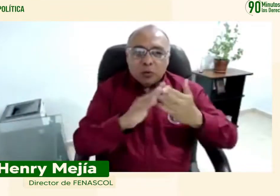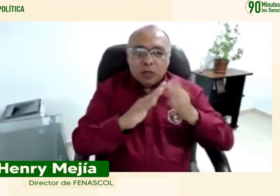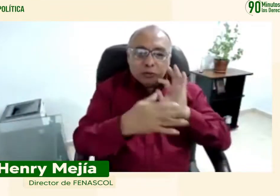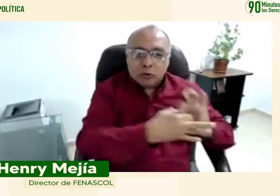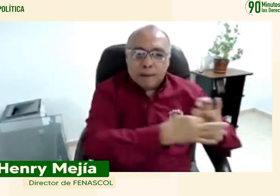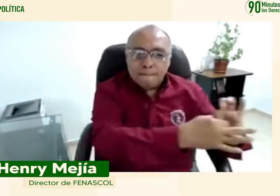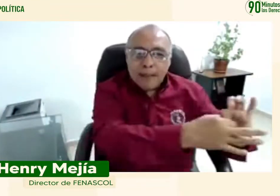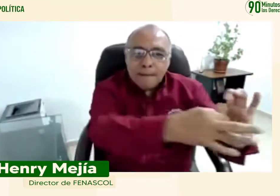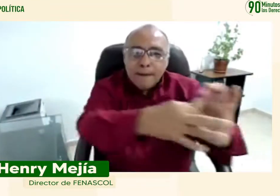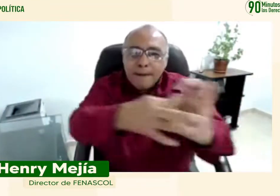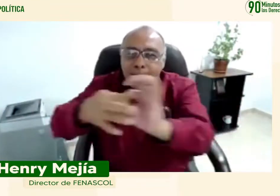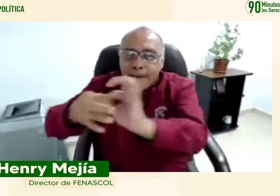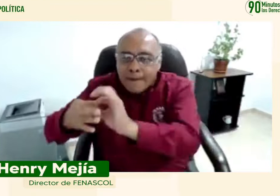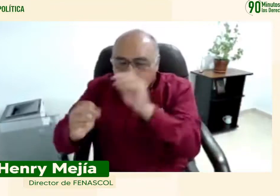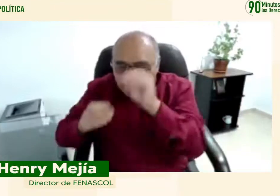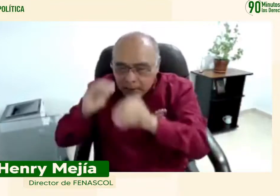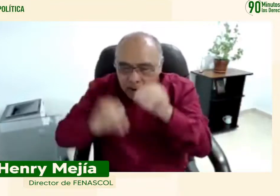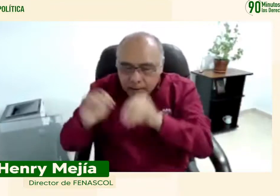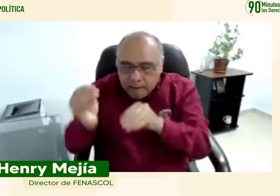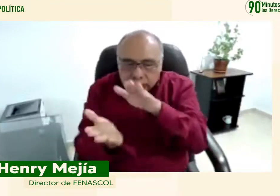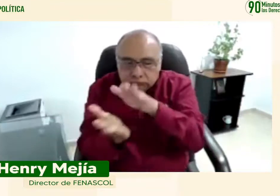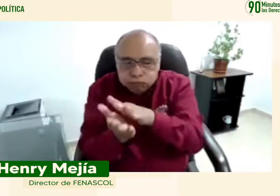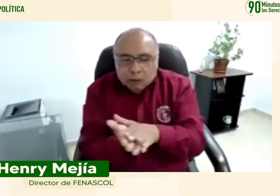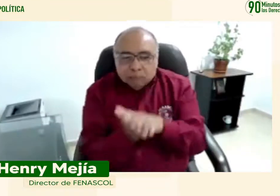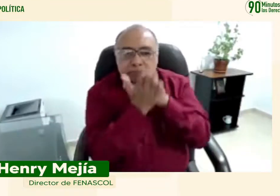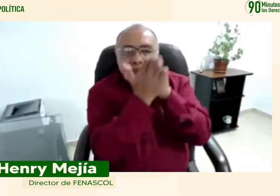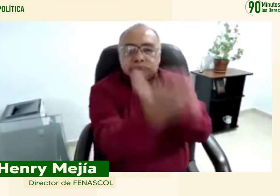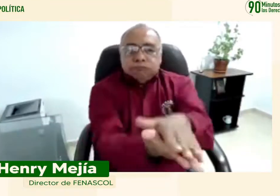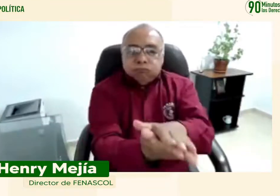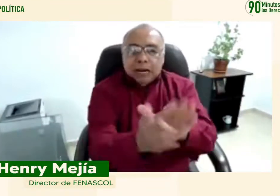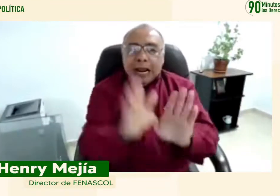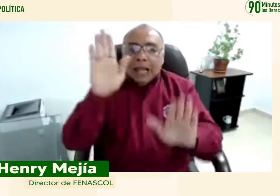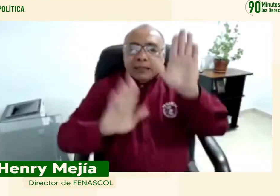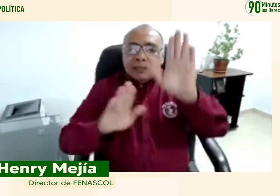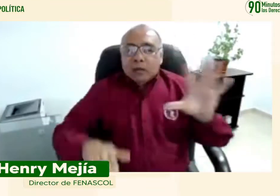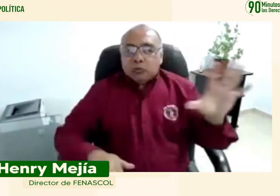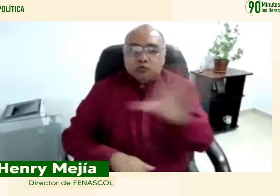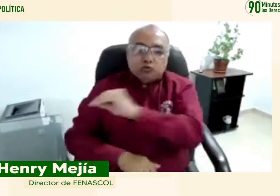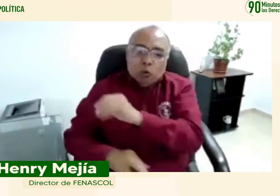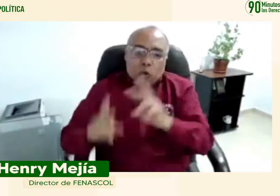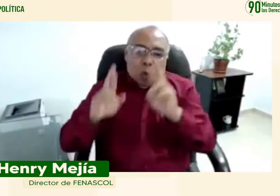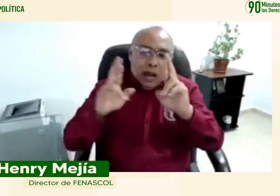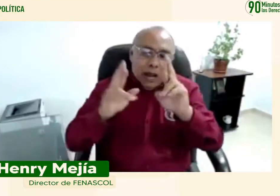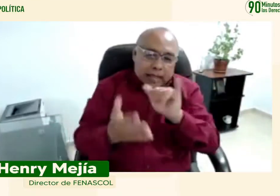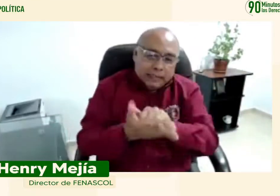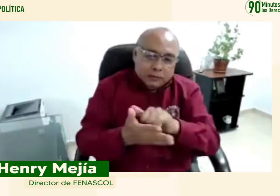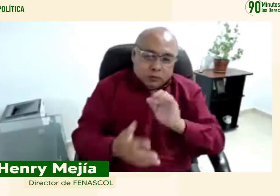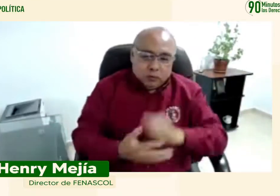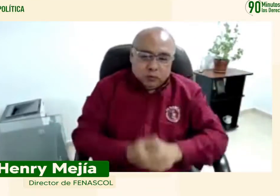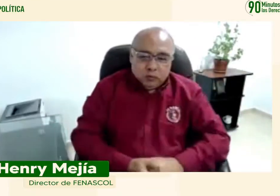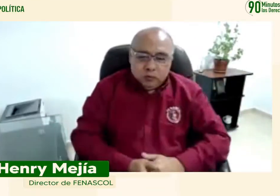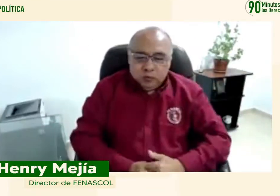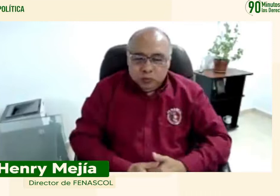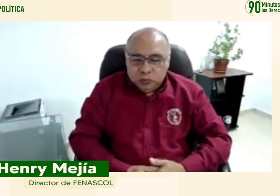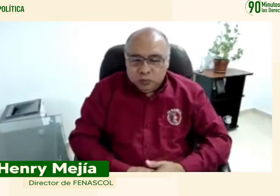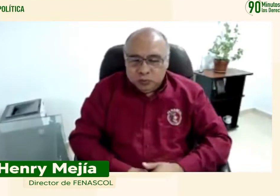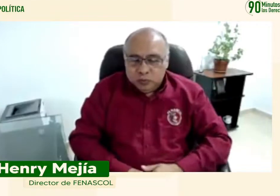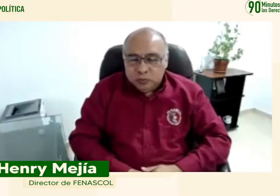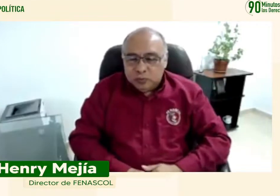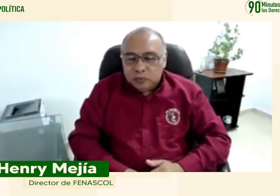han llevado pero lo importante también es generar un documento y que los candidatos ojalá lo puedan cumplir eso